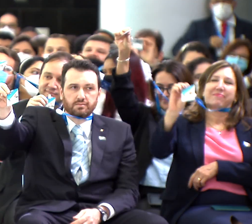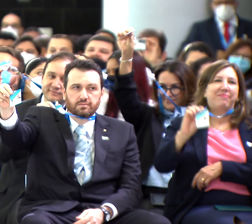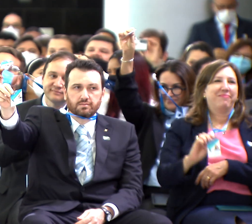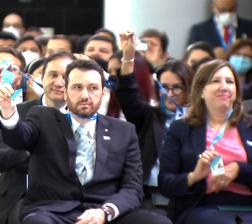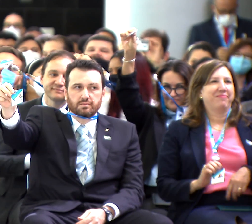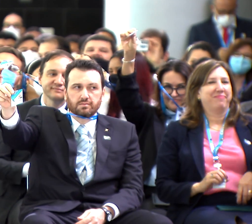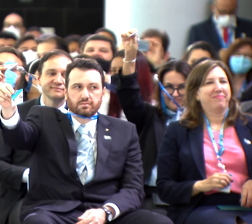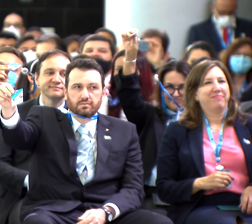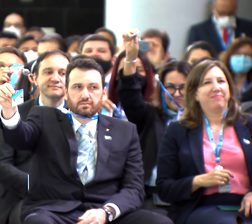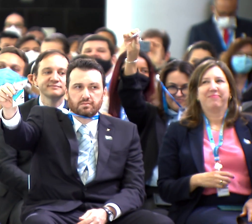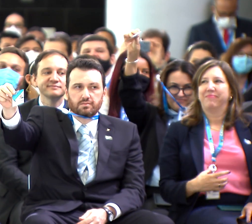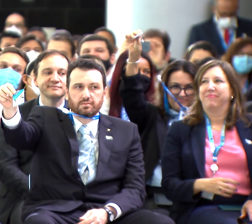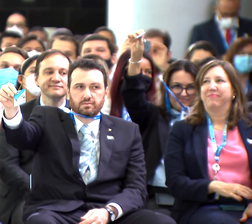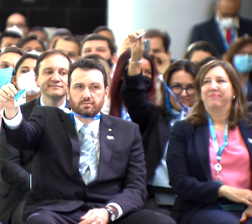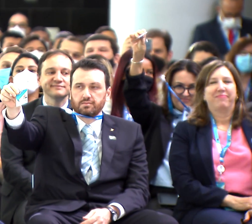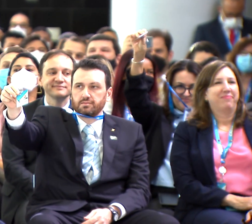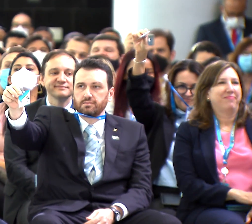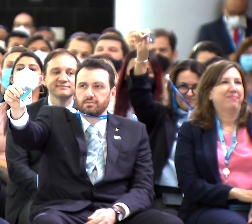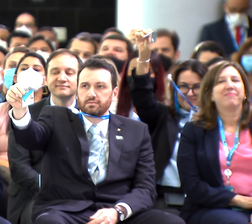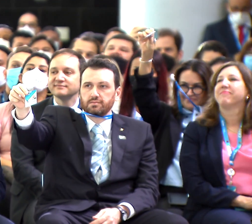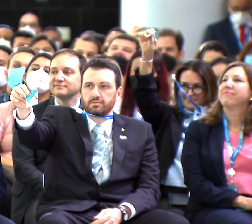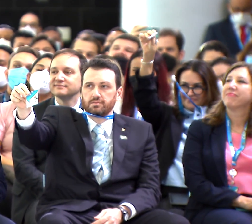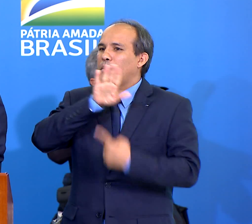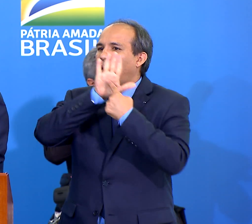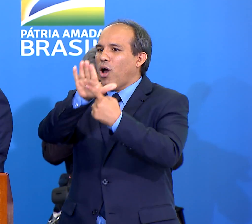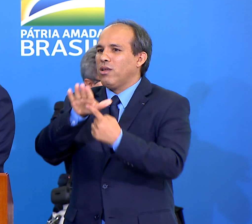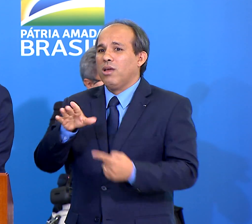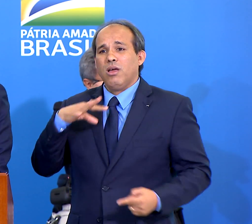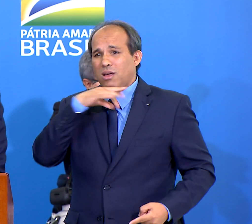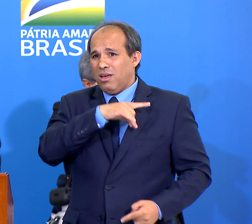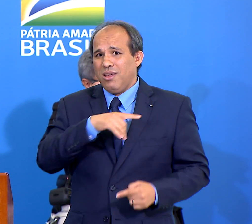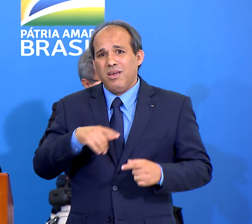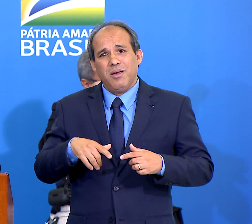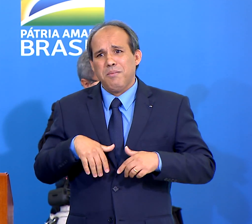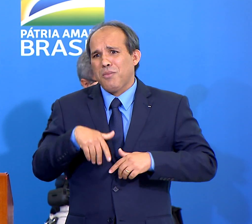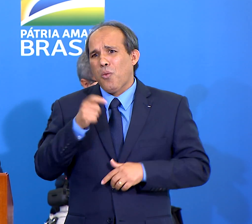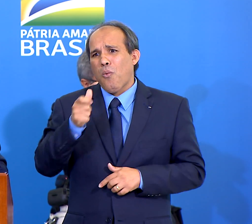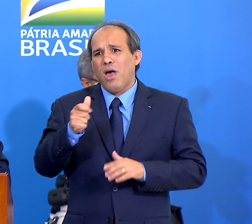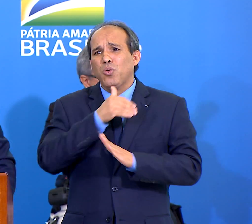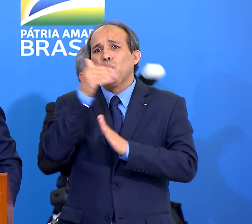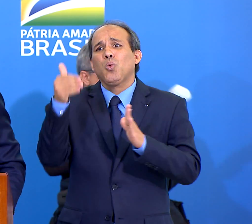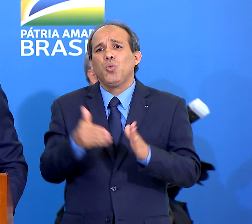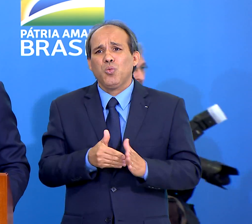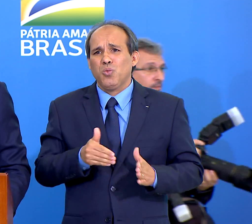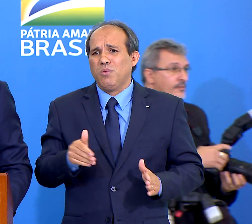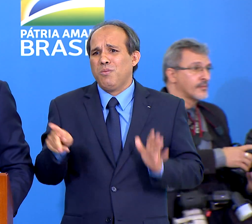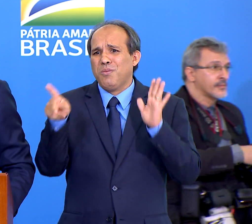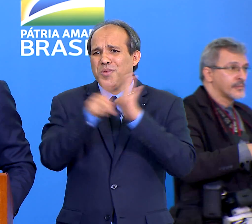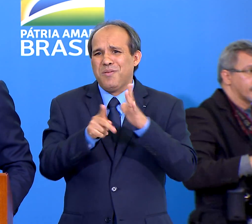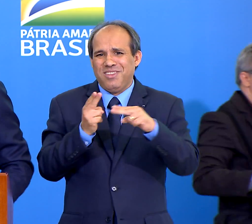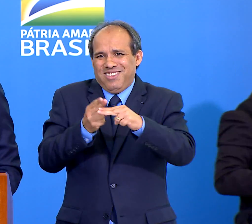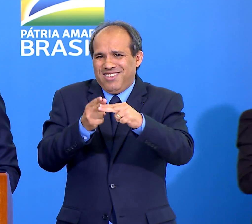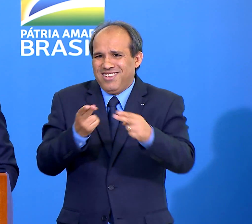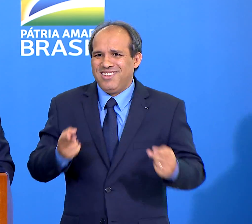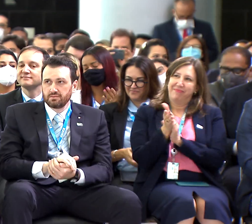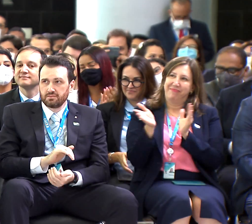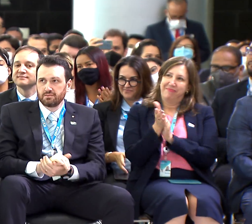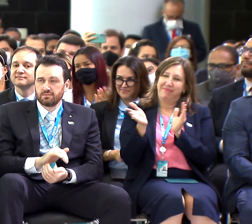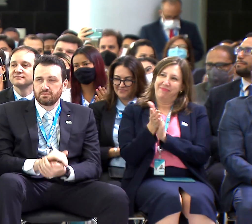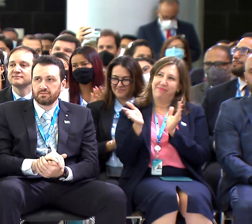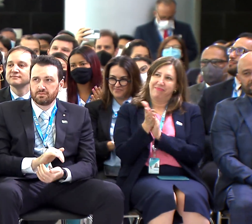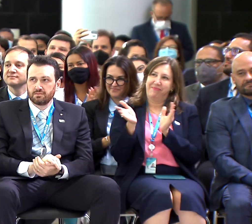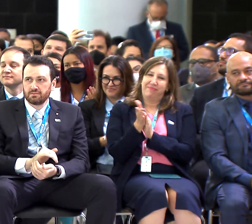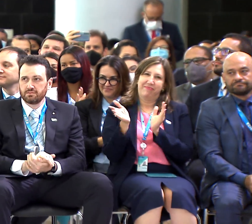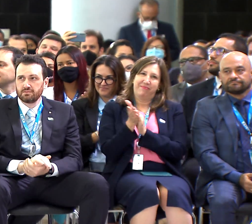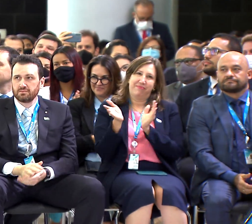mundo aqui tem alguém da Caixa Cadê o crachá acho que é basicamente caixa e bom é